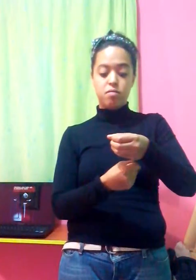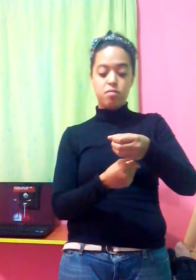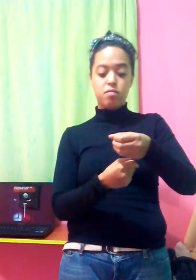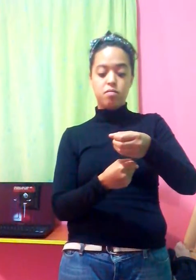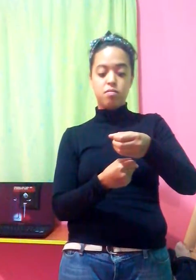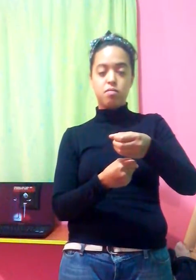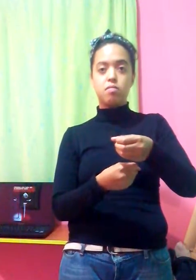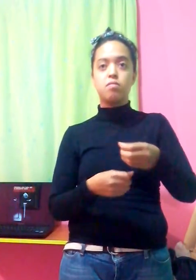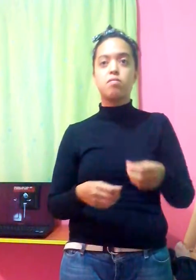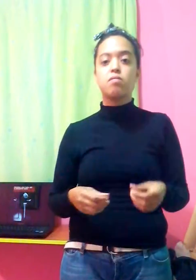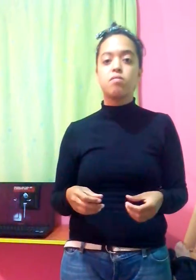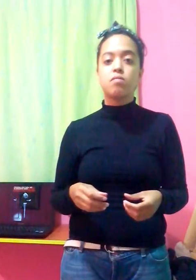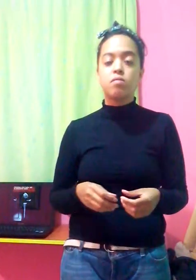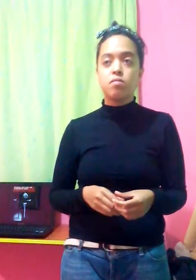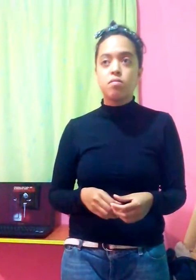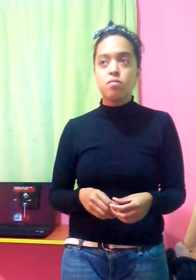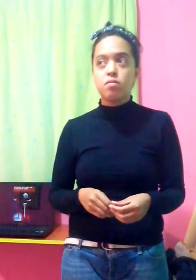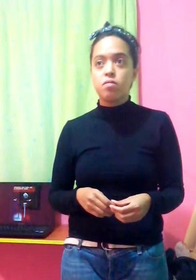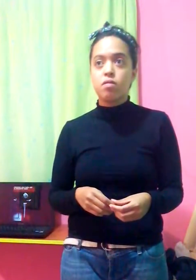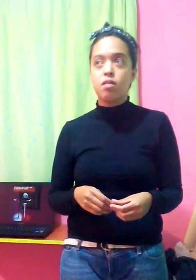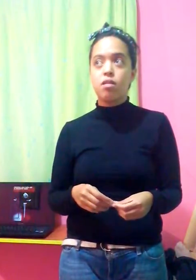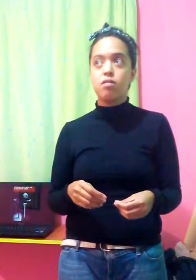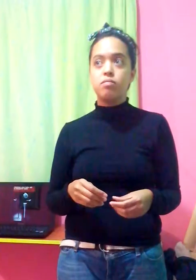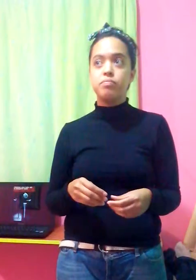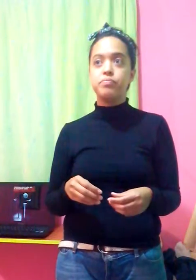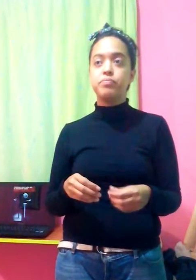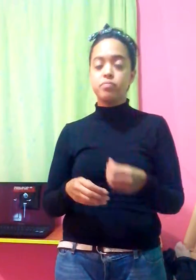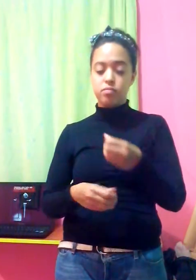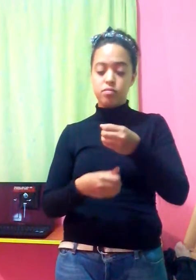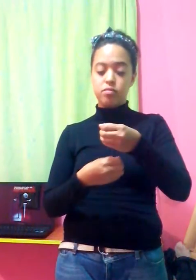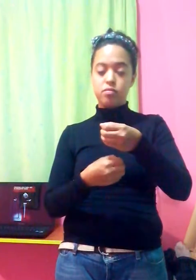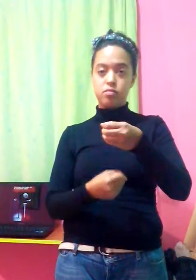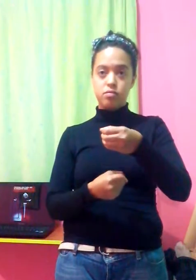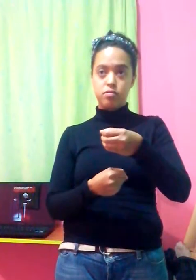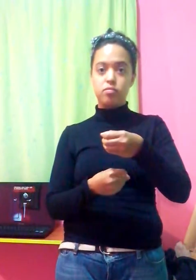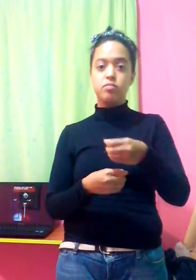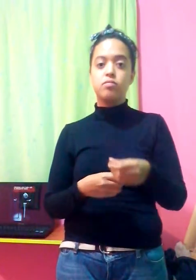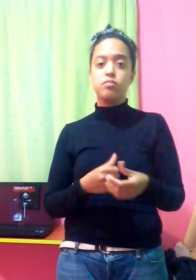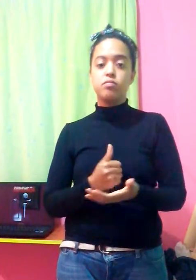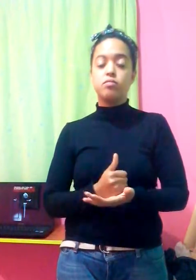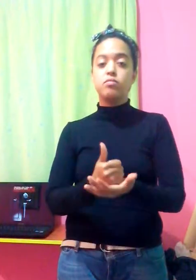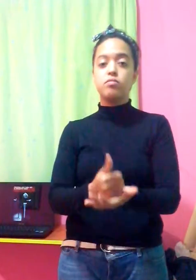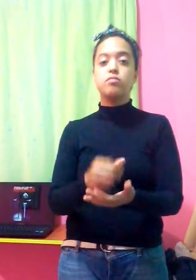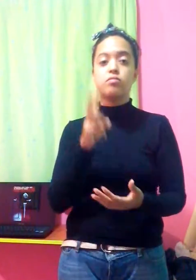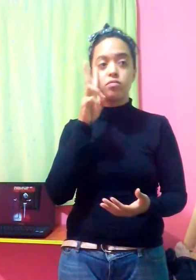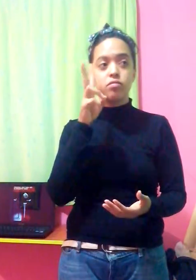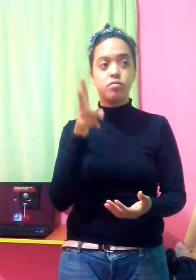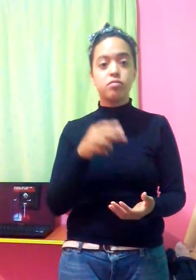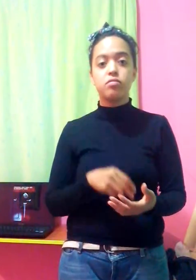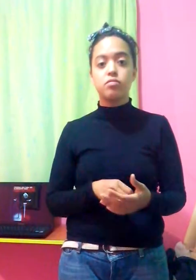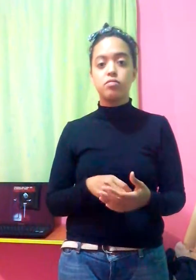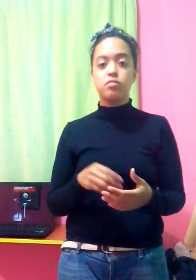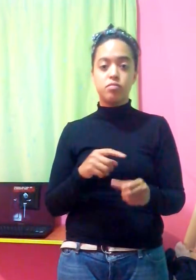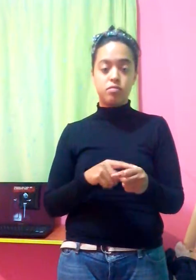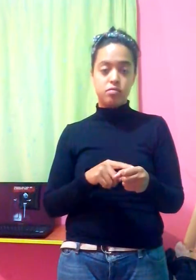ver colores, detalles, matices. Esos son los conos. Pero los bastones son los que te ayudan a ver de noche. Cuando te levantas